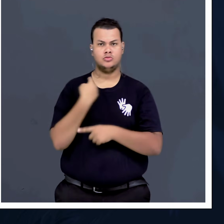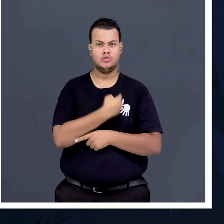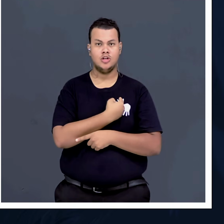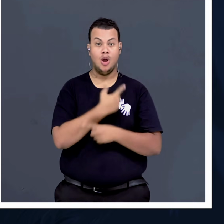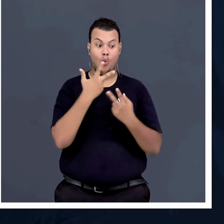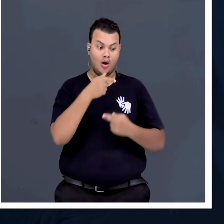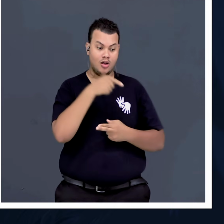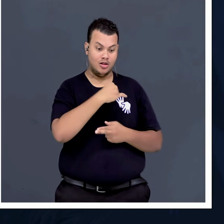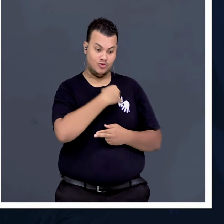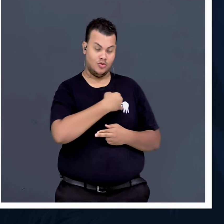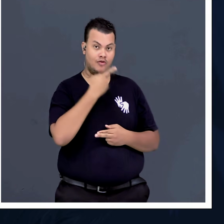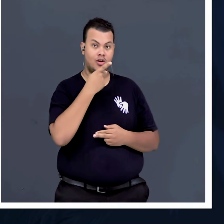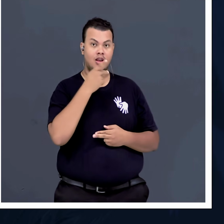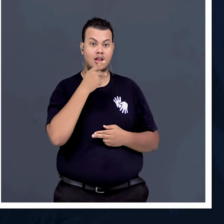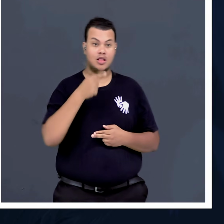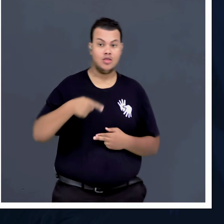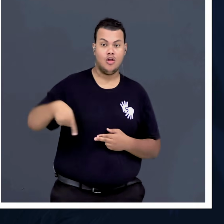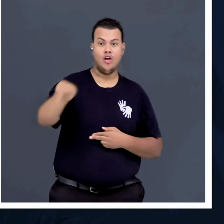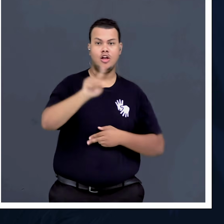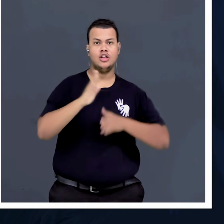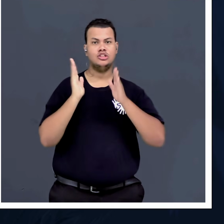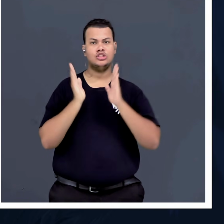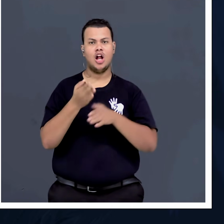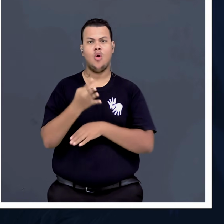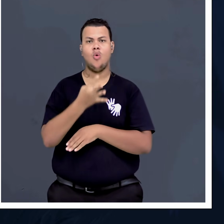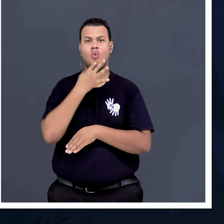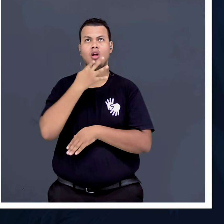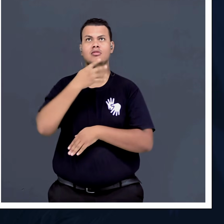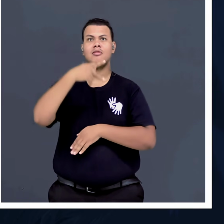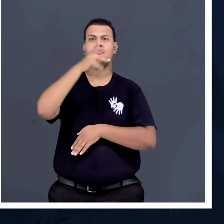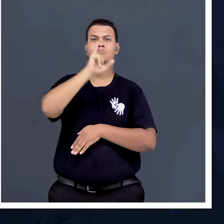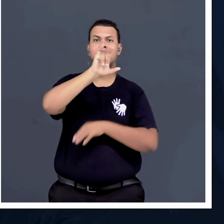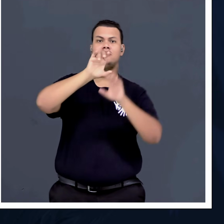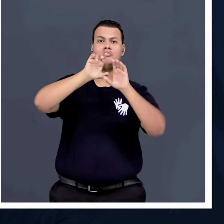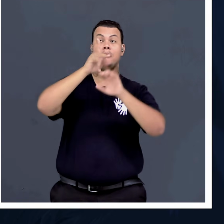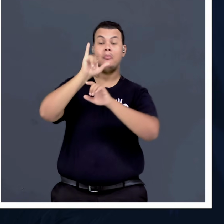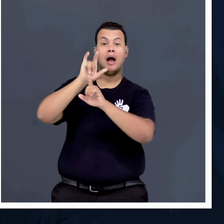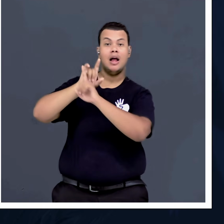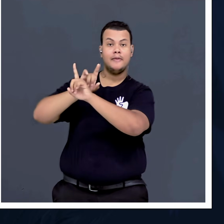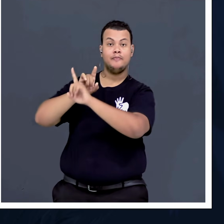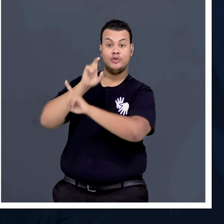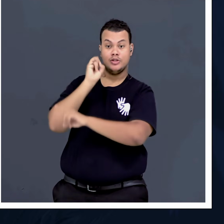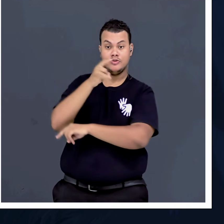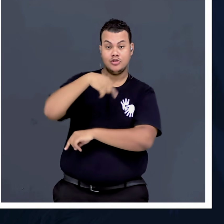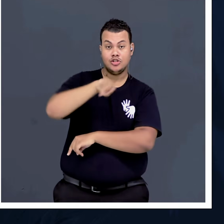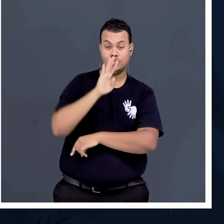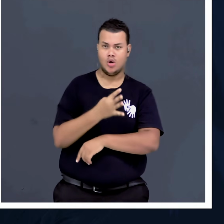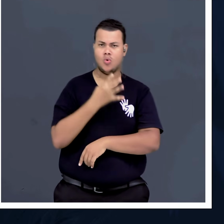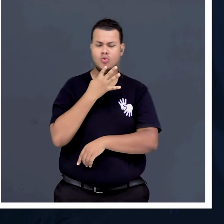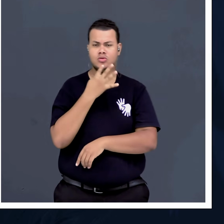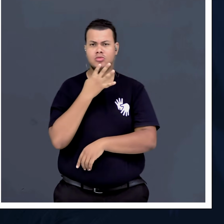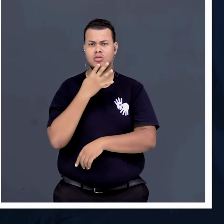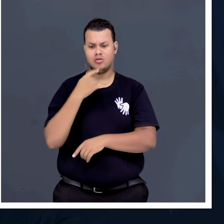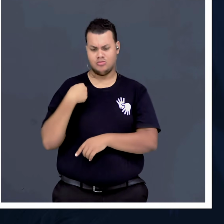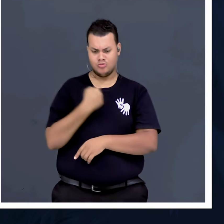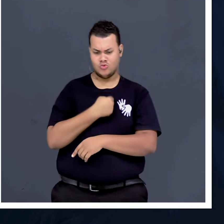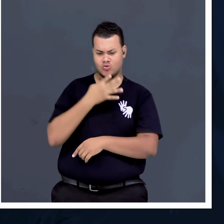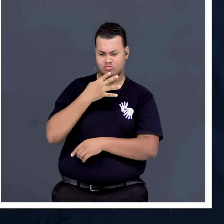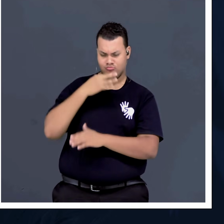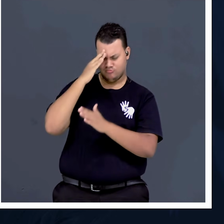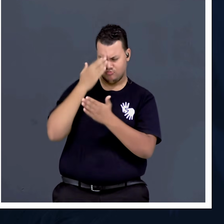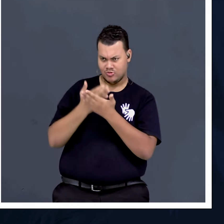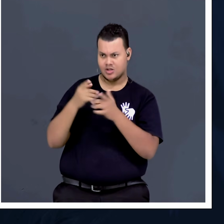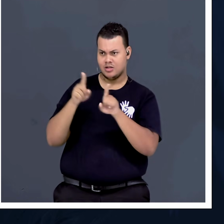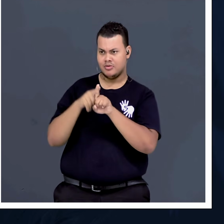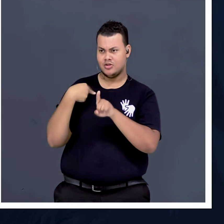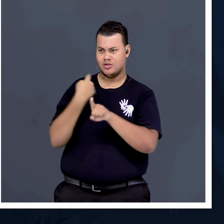João disse, vocês já conhecem o Pai. Porque conhecemos, porque cremos, obedecemos e